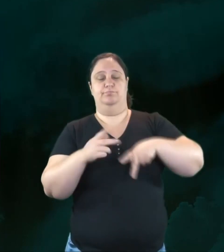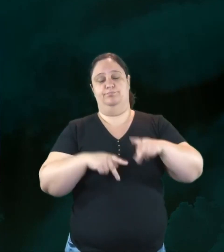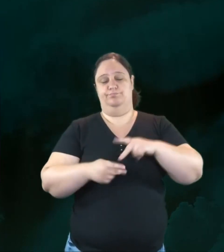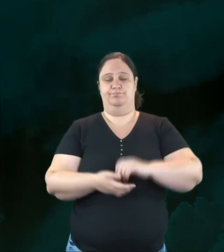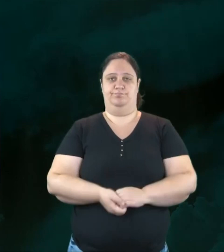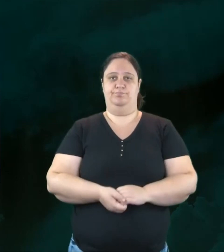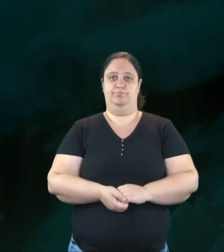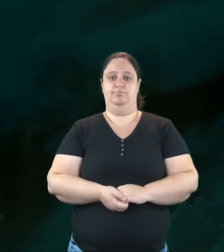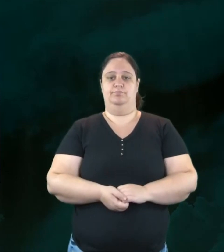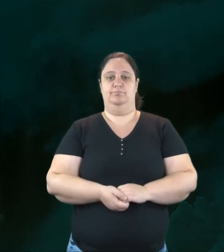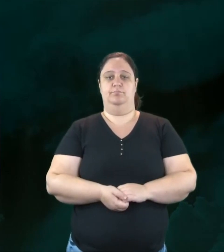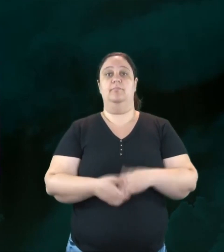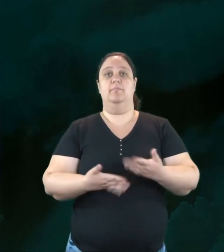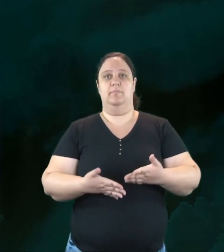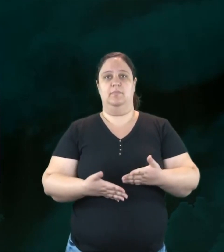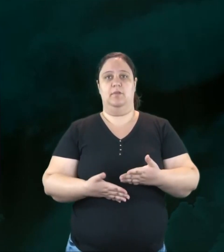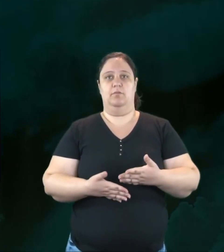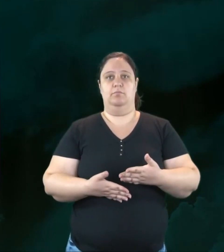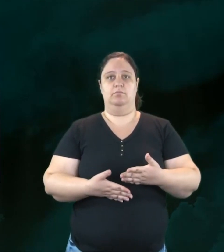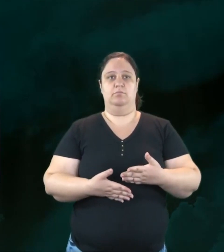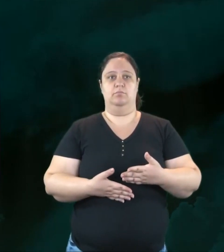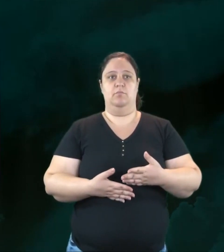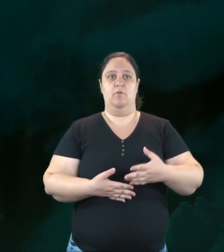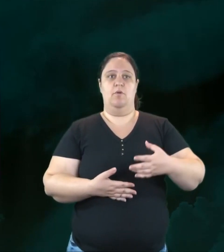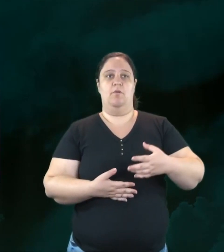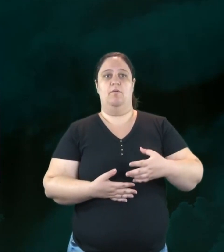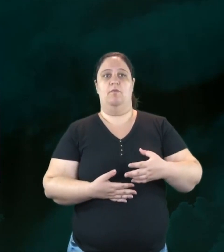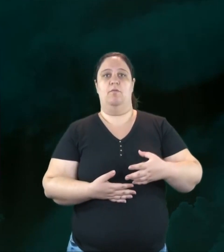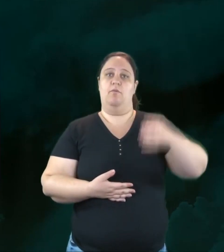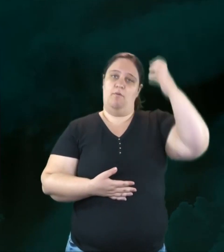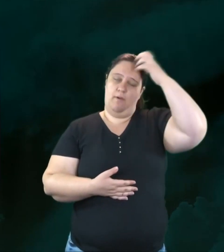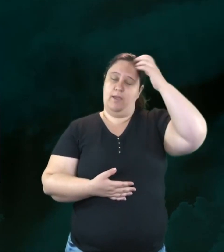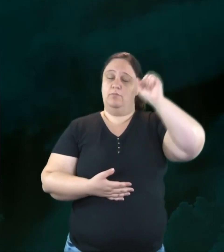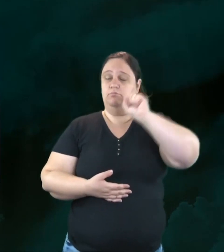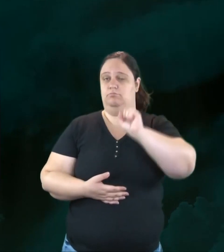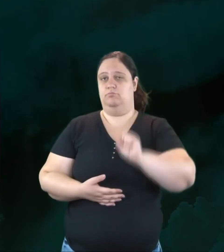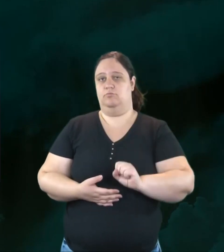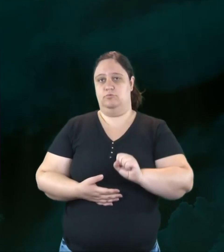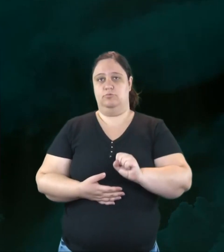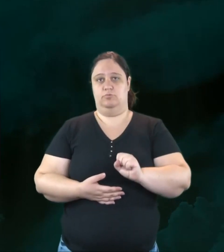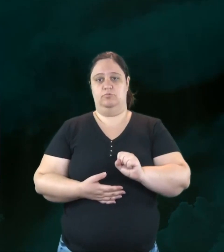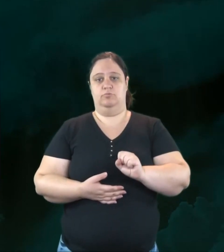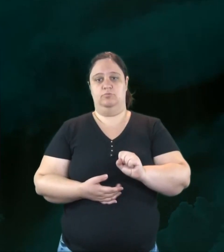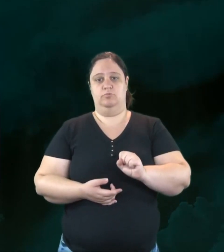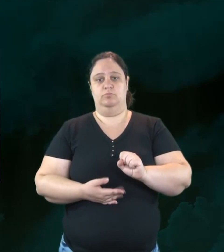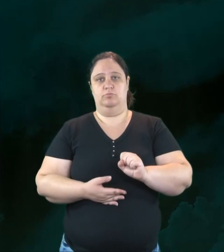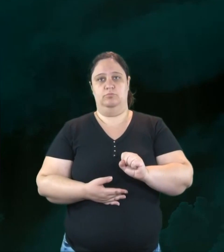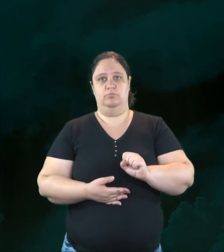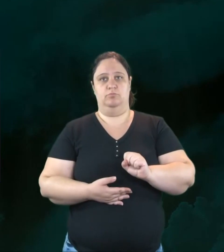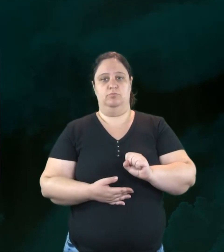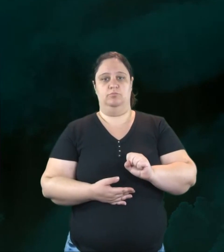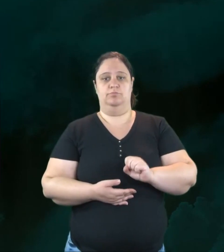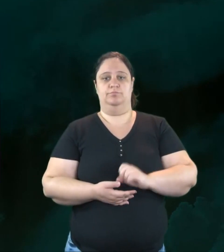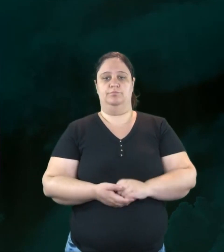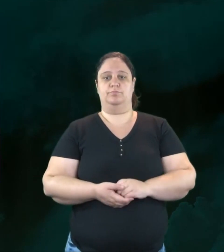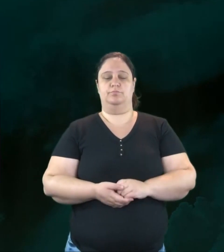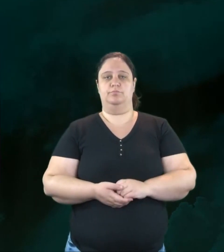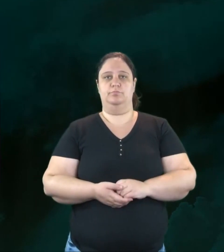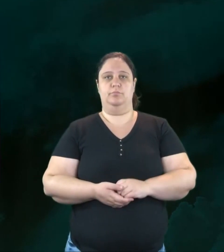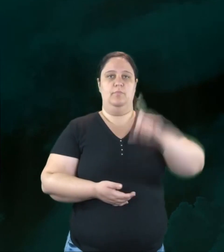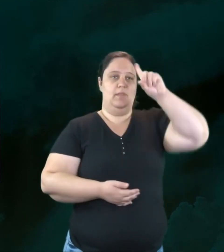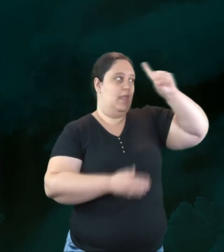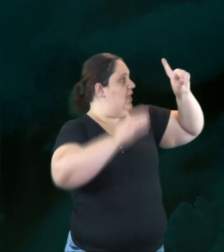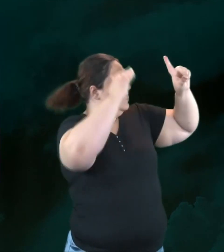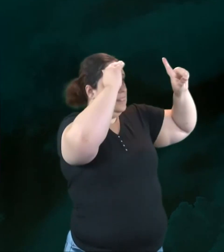do sul, o reino de Judá, foi levado mais tarde, pela desobediência deles para com